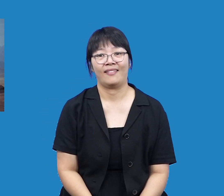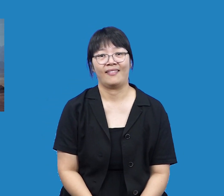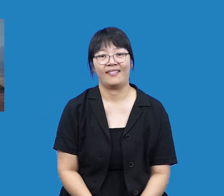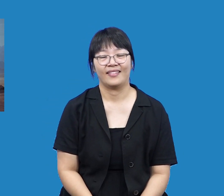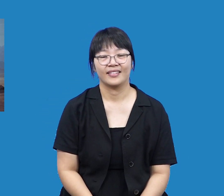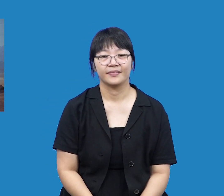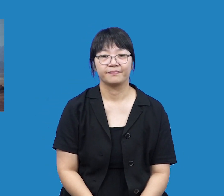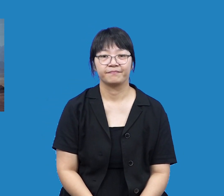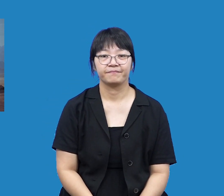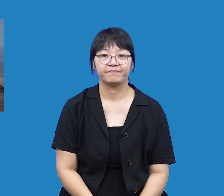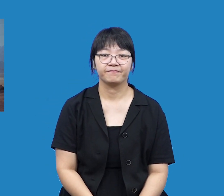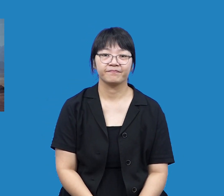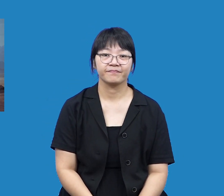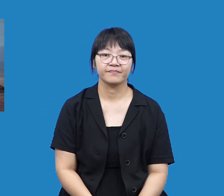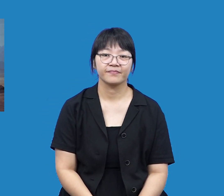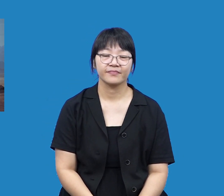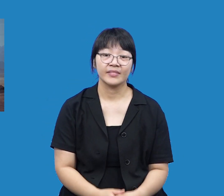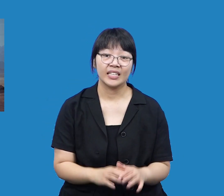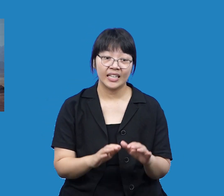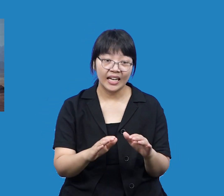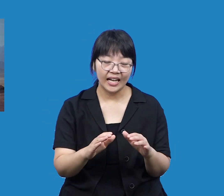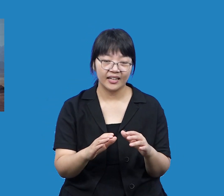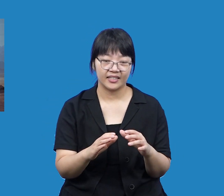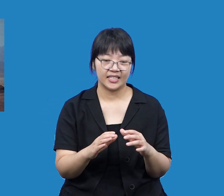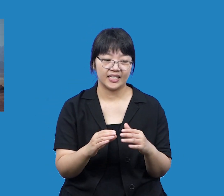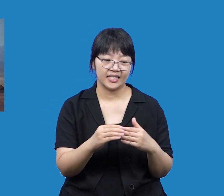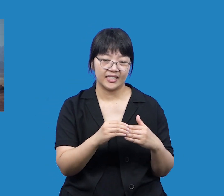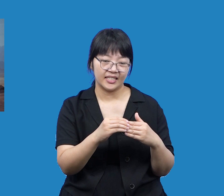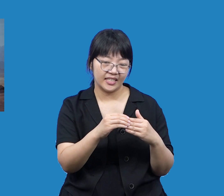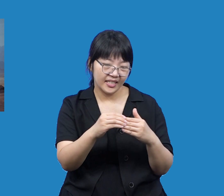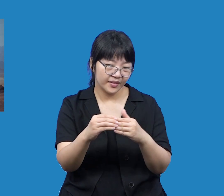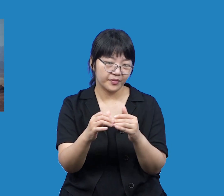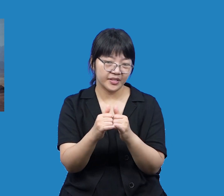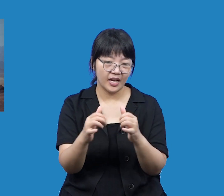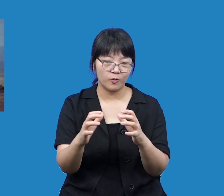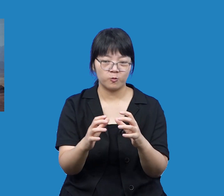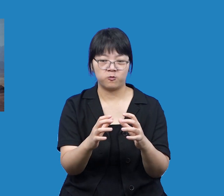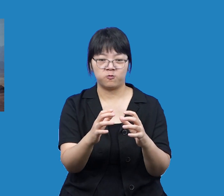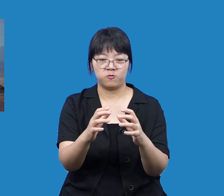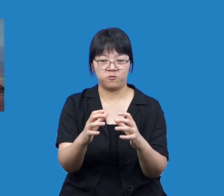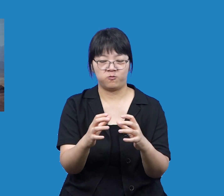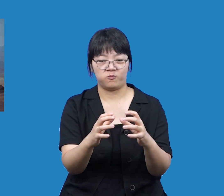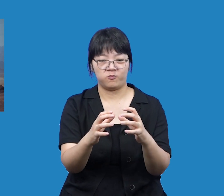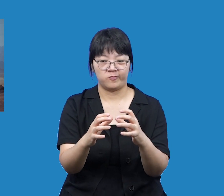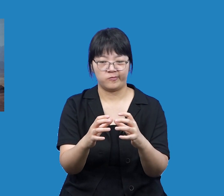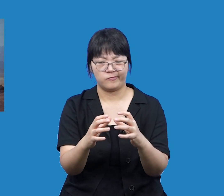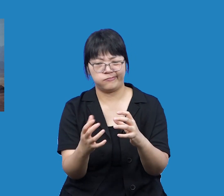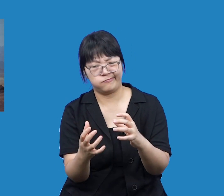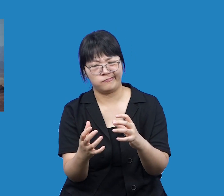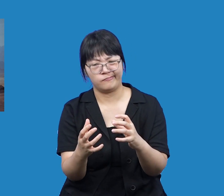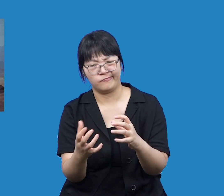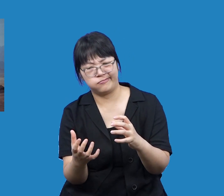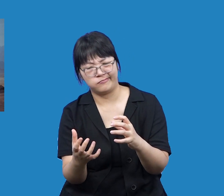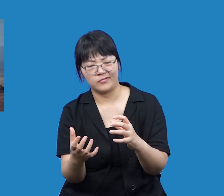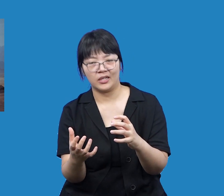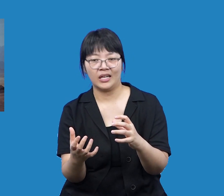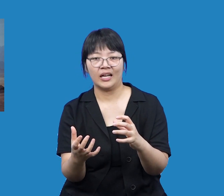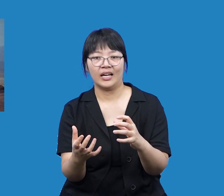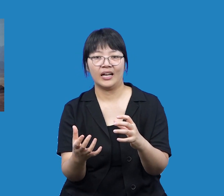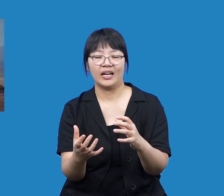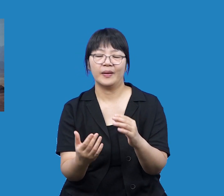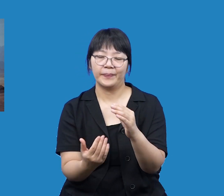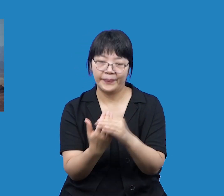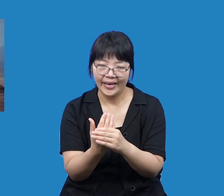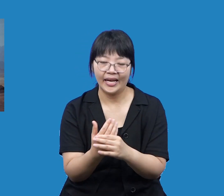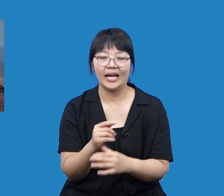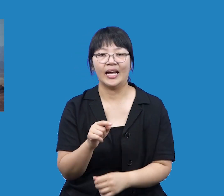리더십 안에 균열이 발생한 것입니다. 자, 이런 위기를 모세는 어떻게